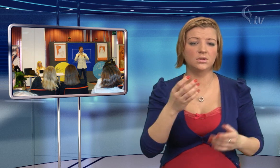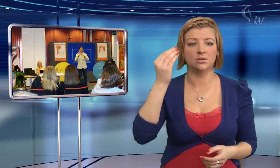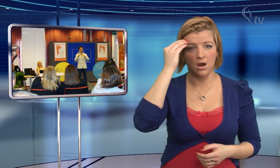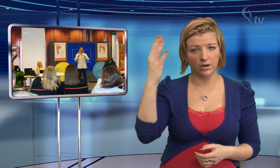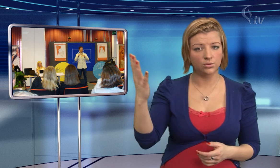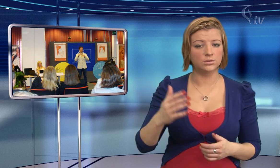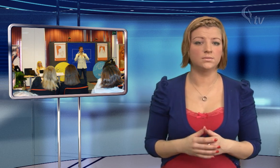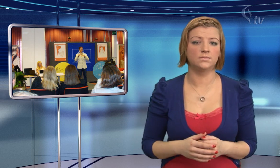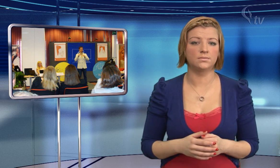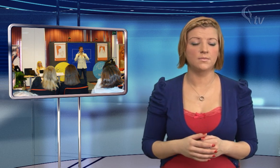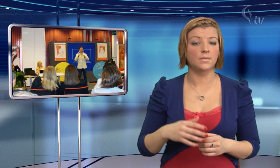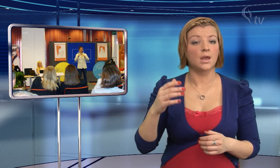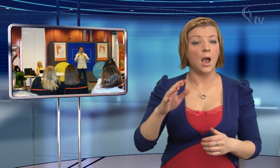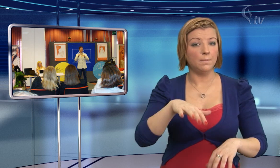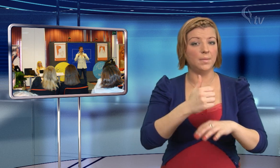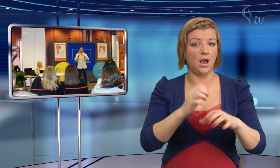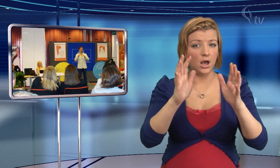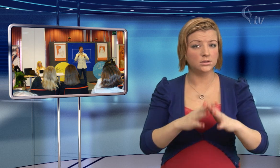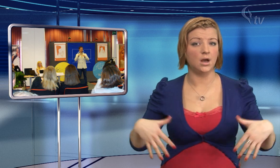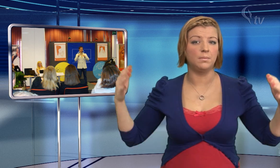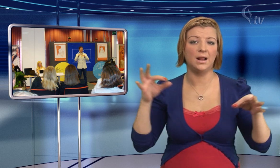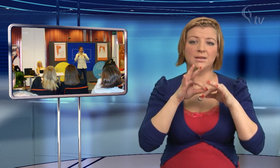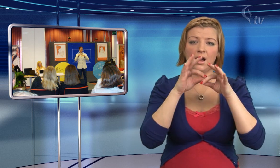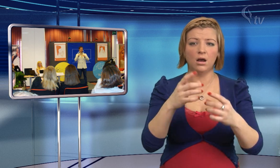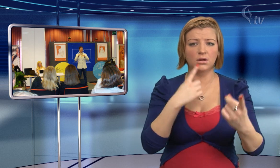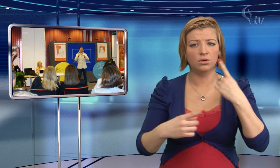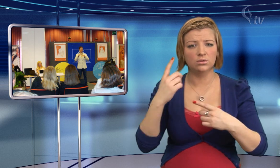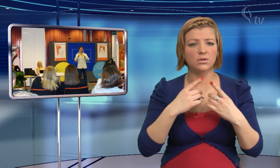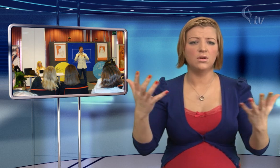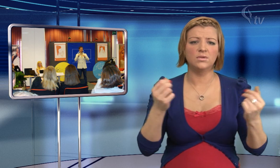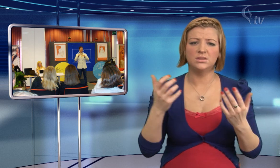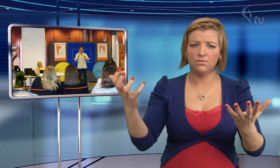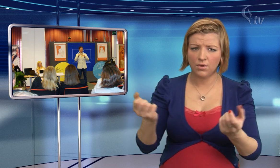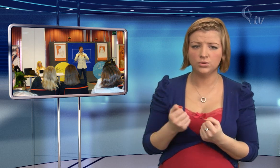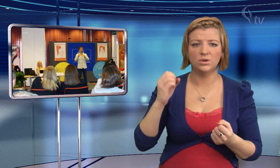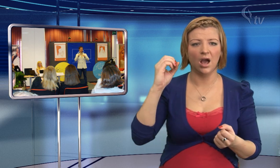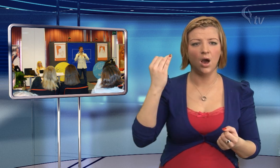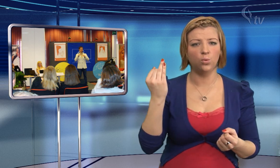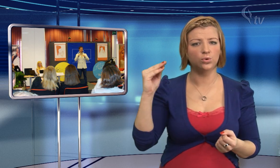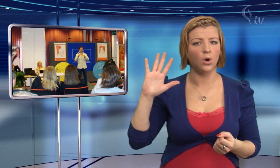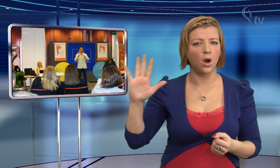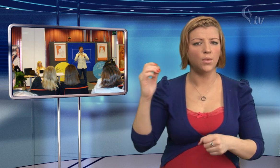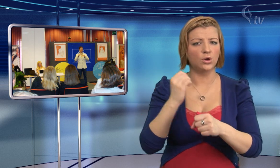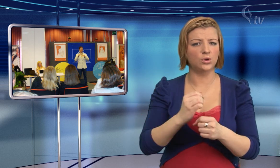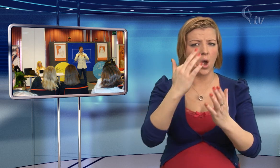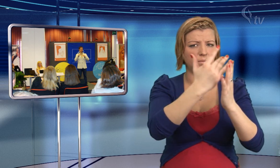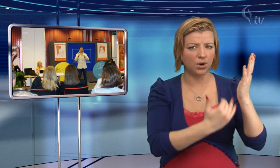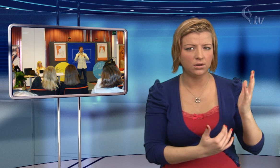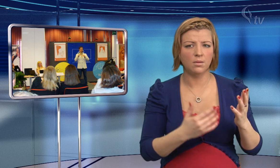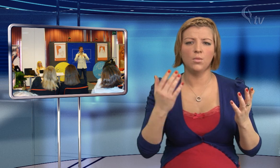vastu Euroopa Kurtide Liidu tööprogrammi ja muud olulised otsused, mis mõjutavad kurtide kogukonda otseselt või kaudselt.